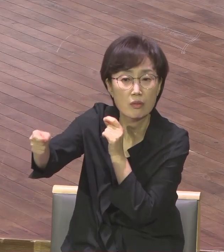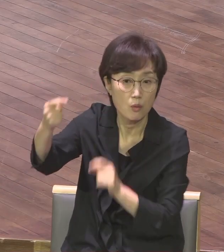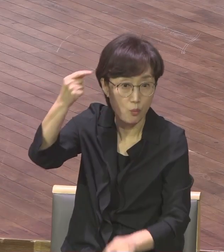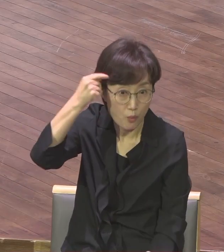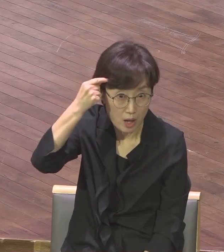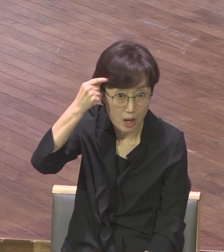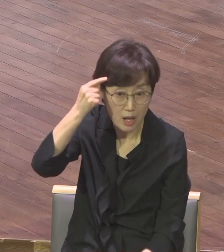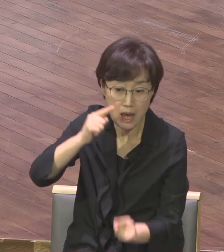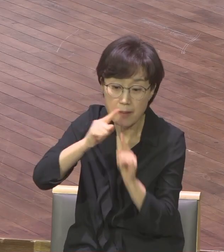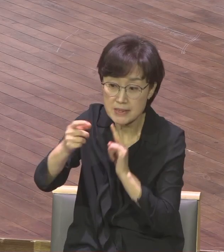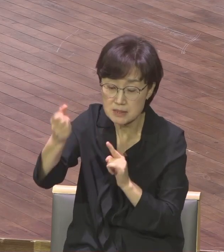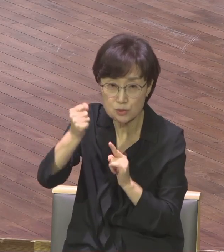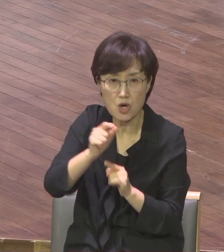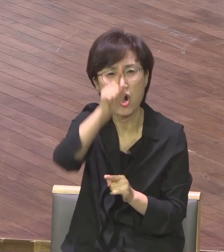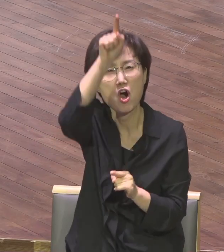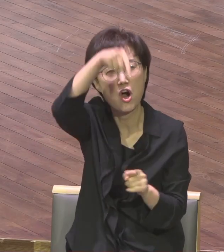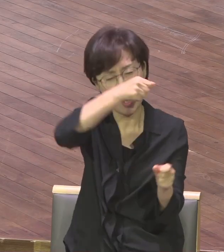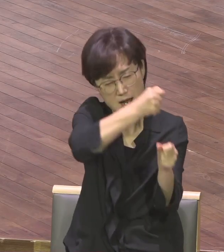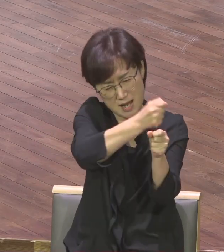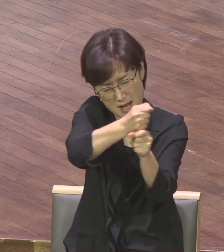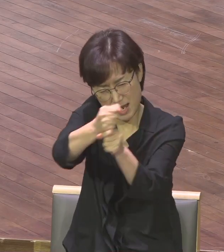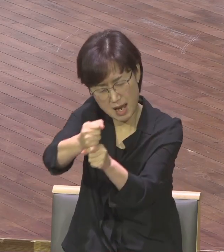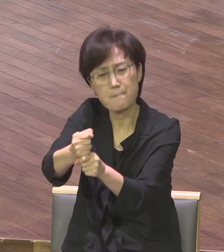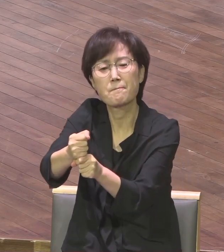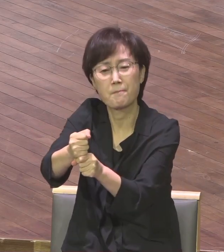천지를 창조하시고